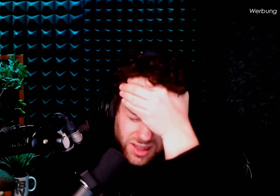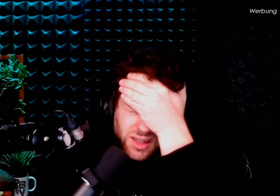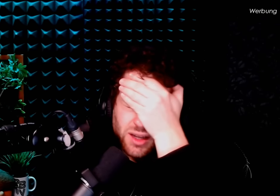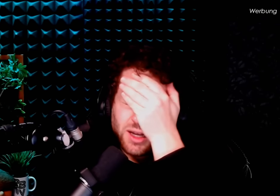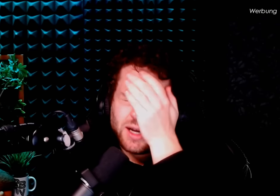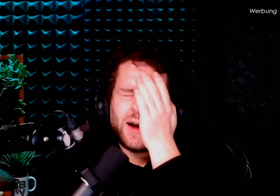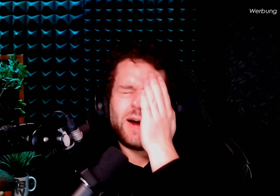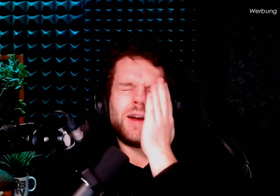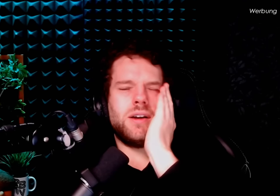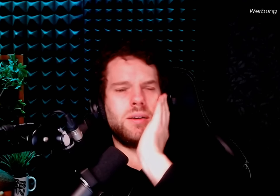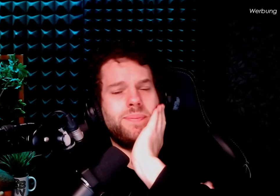Äh.